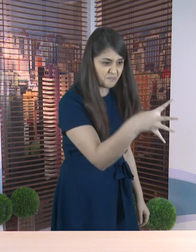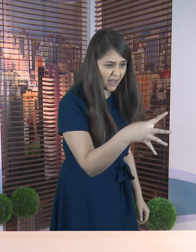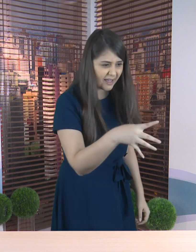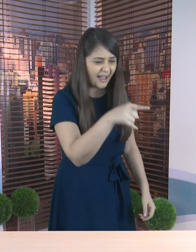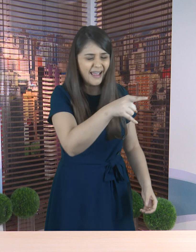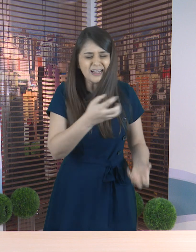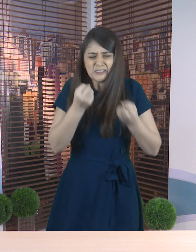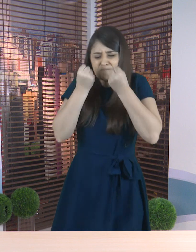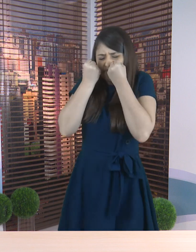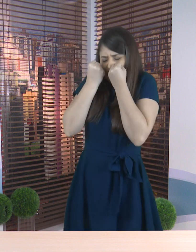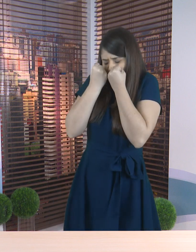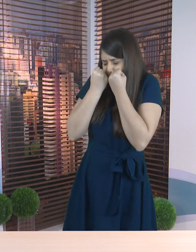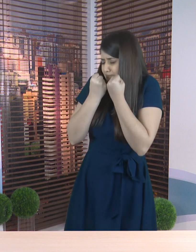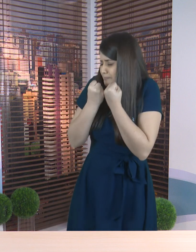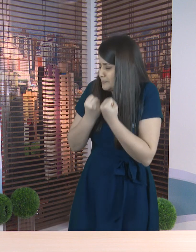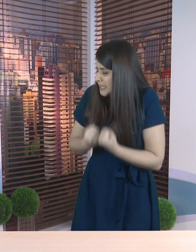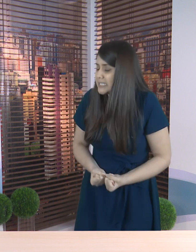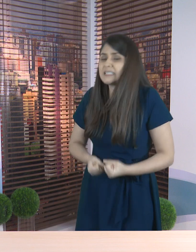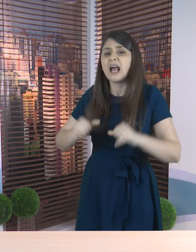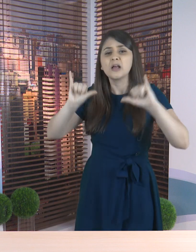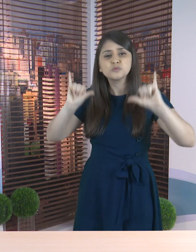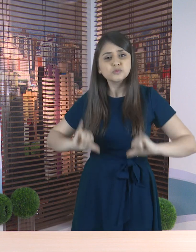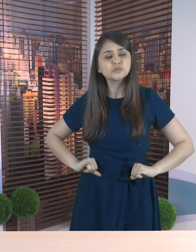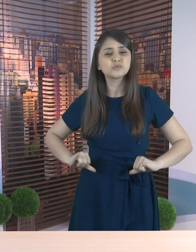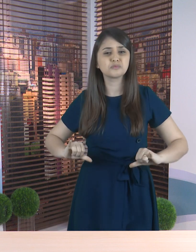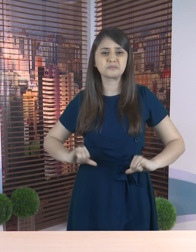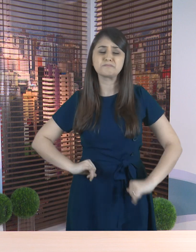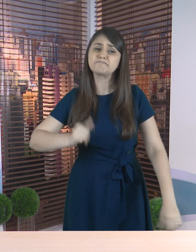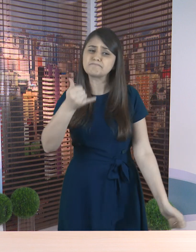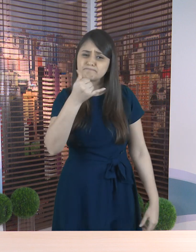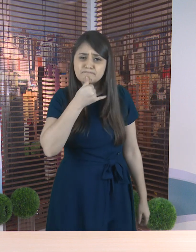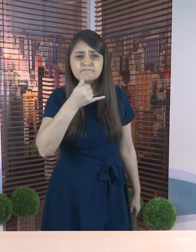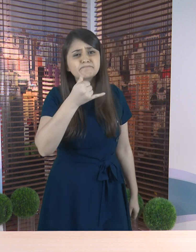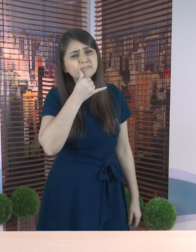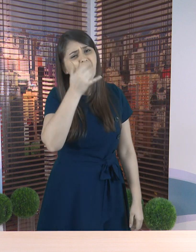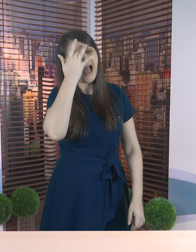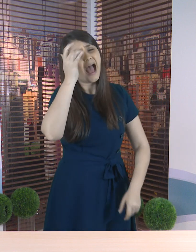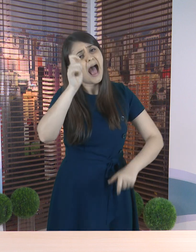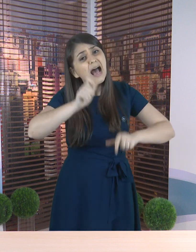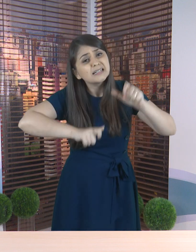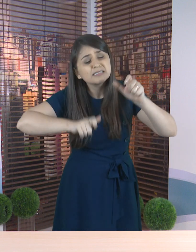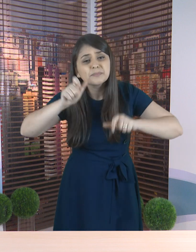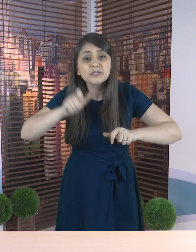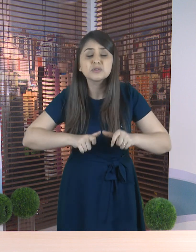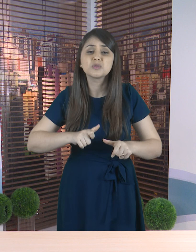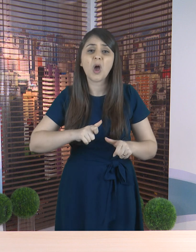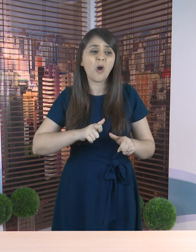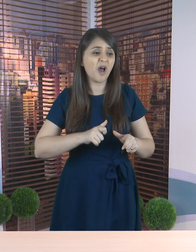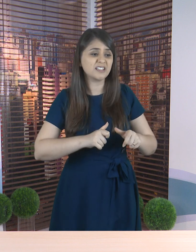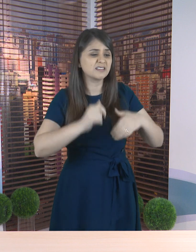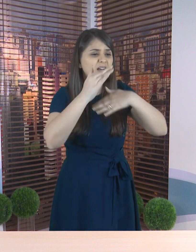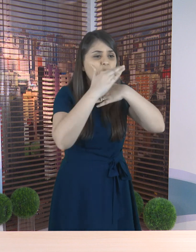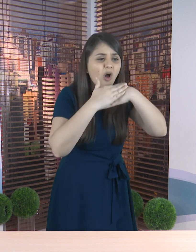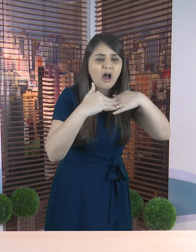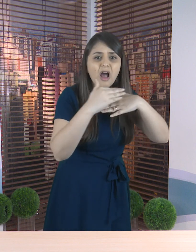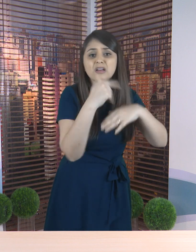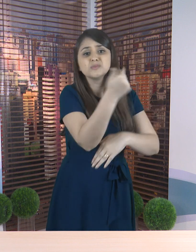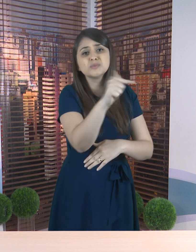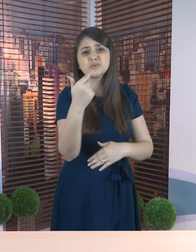acabam criando desgraça. Como é trágico que os três amigos, inclusive